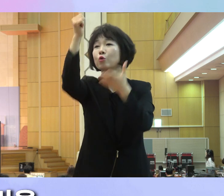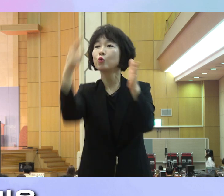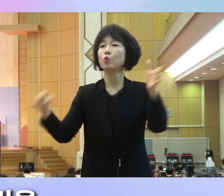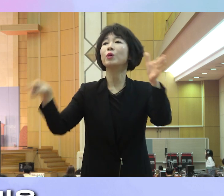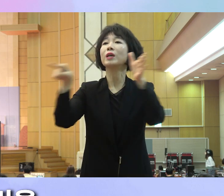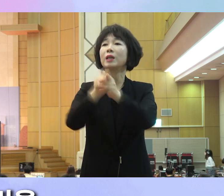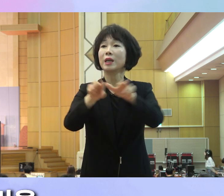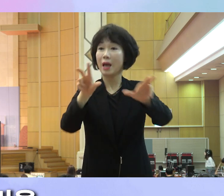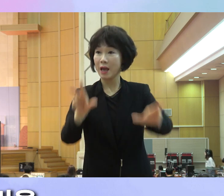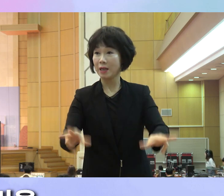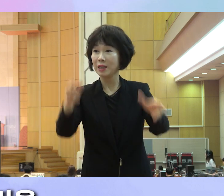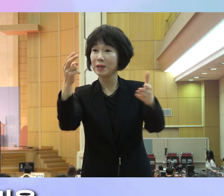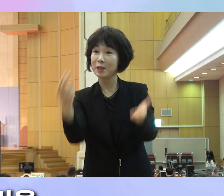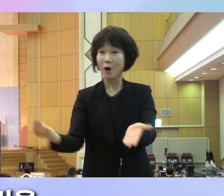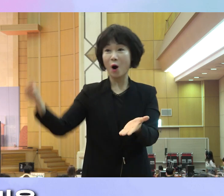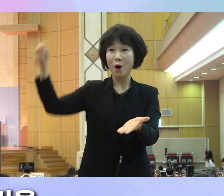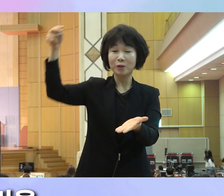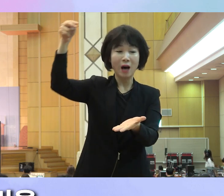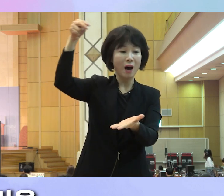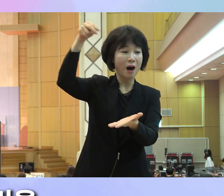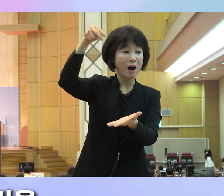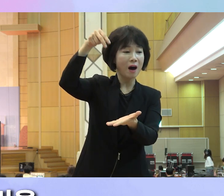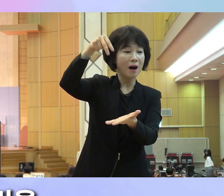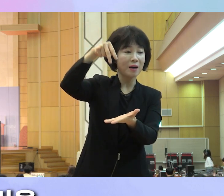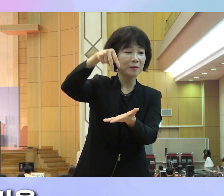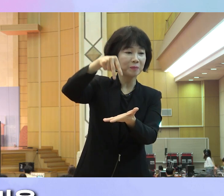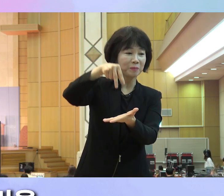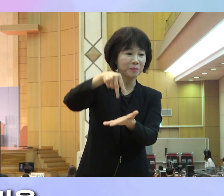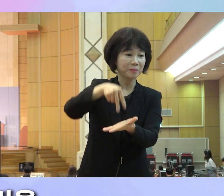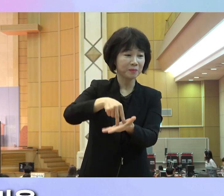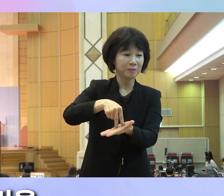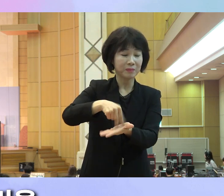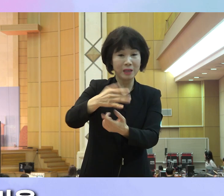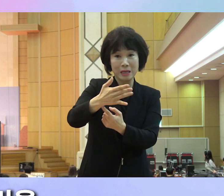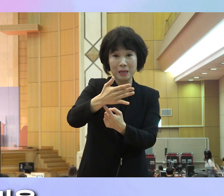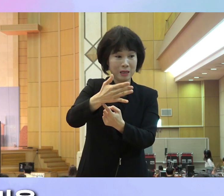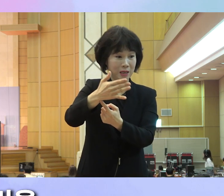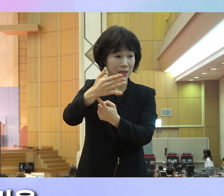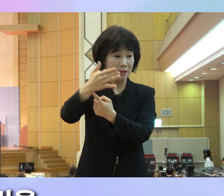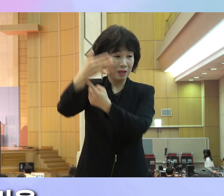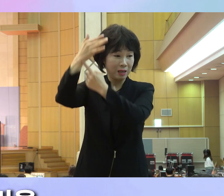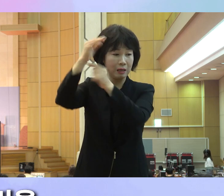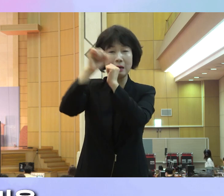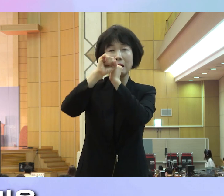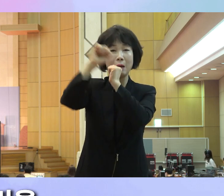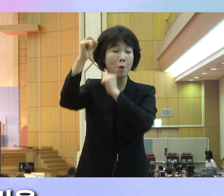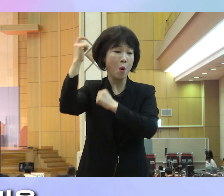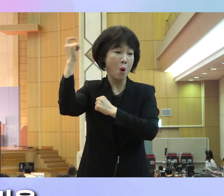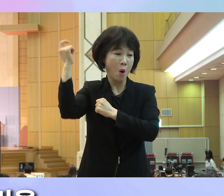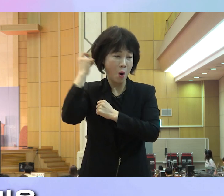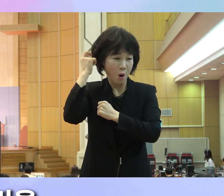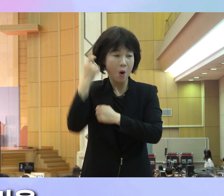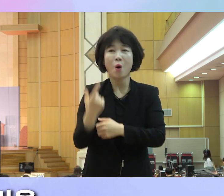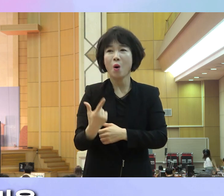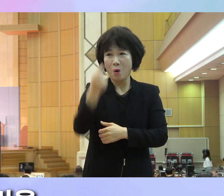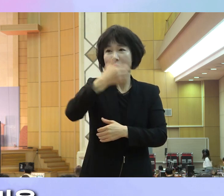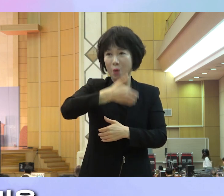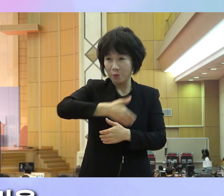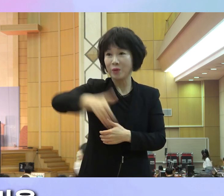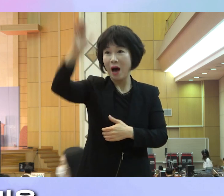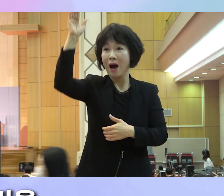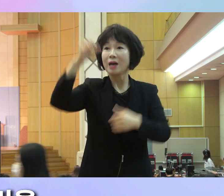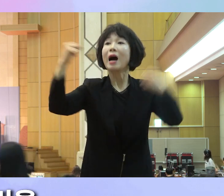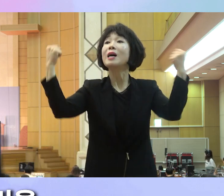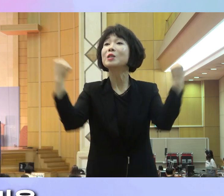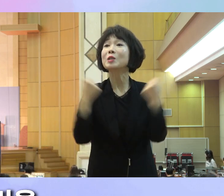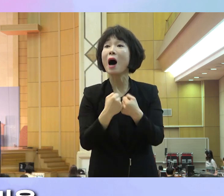군병들아, 주 위에 일어나 그날 소리 듣고